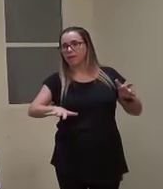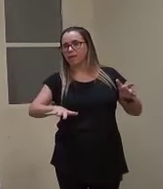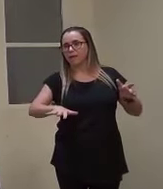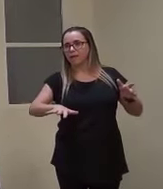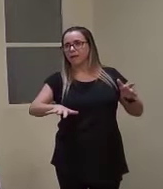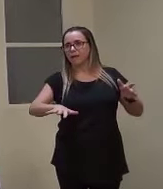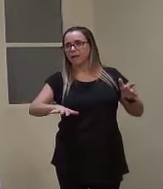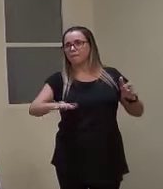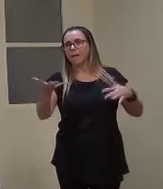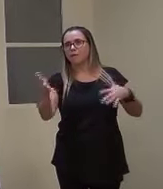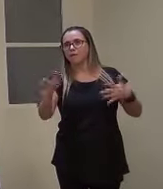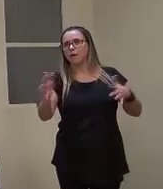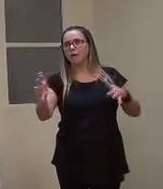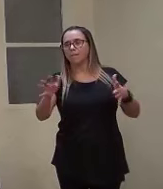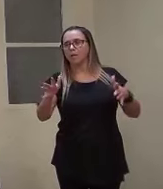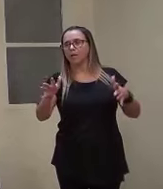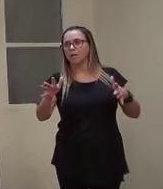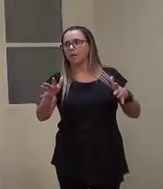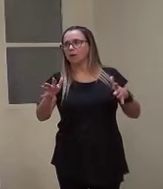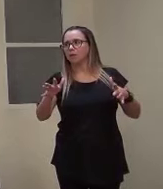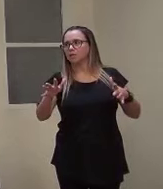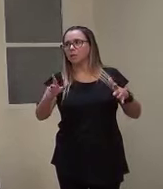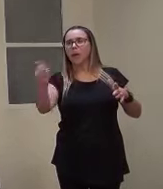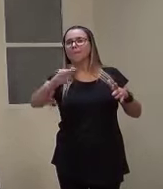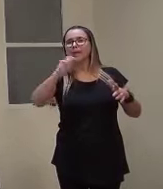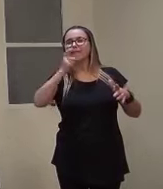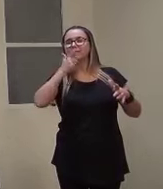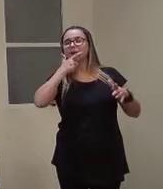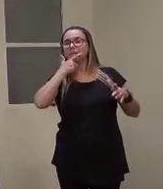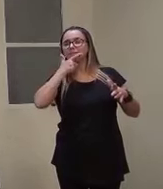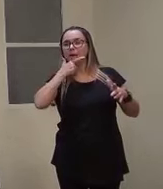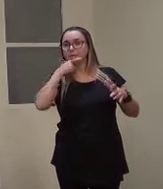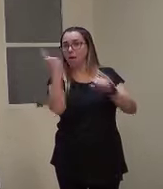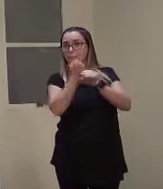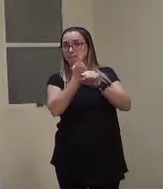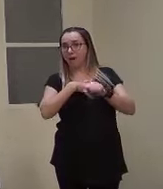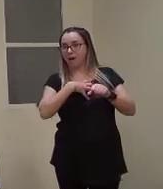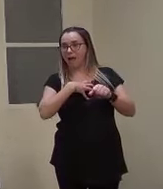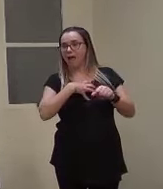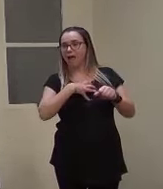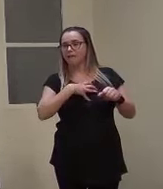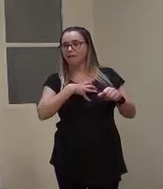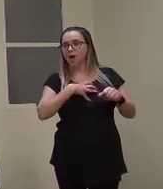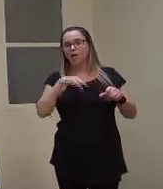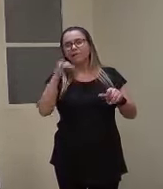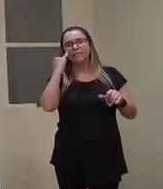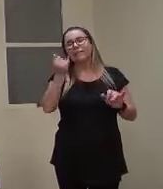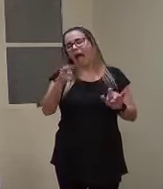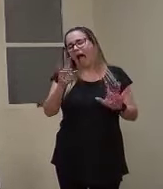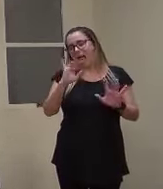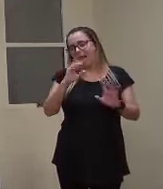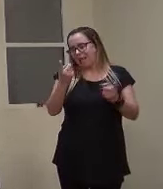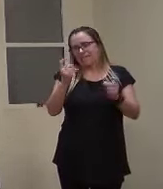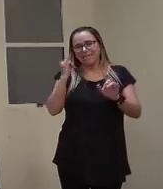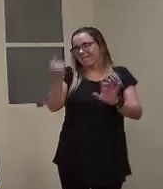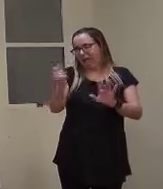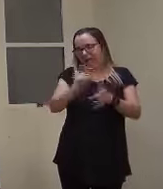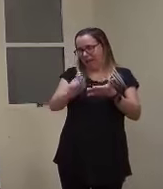a la altura de mes de septiembre primer grado ya debiera estar alfabetizado